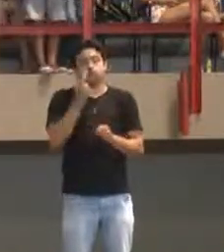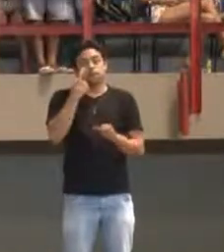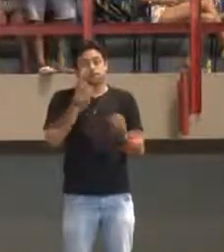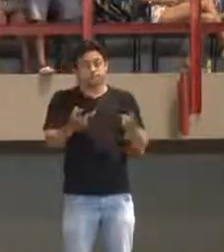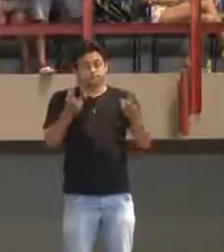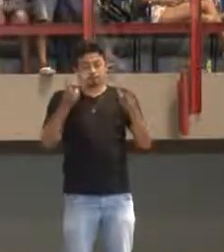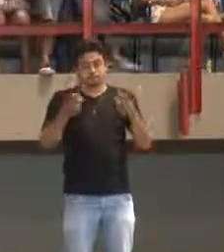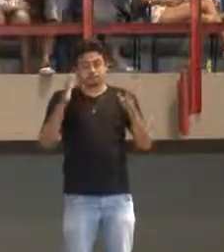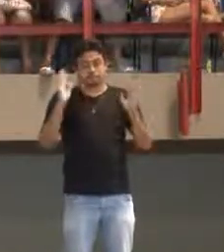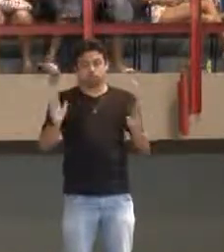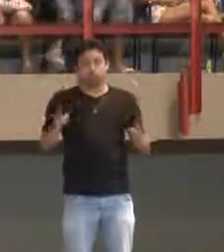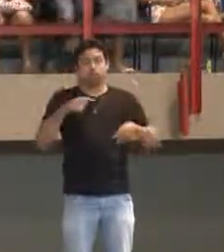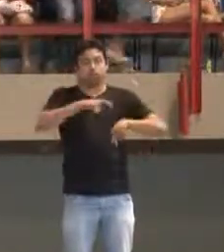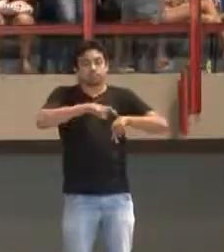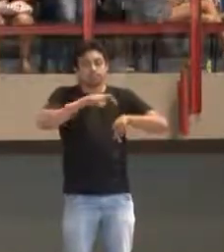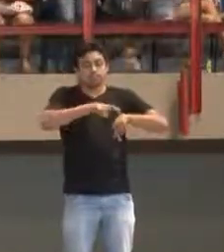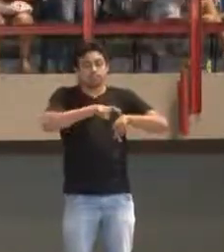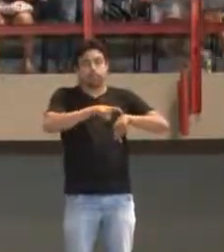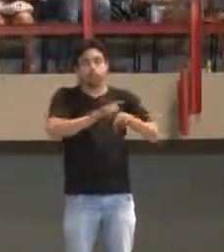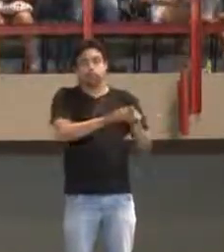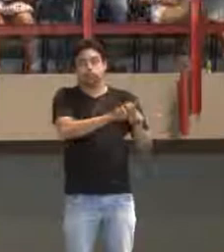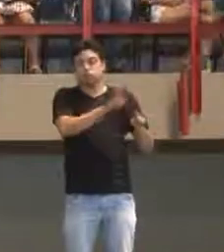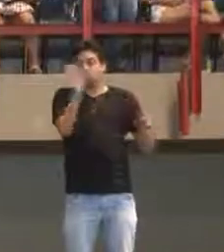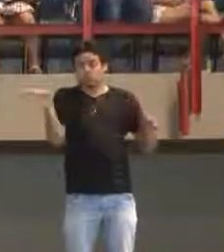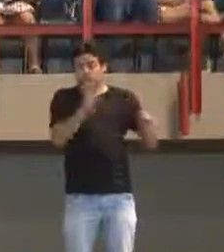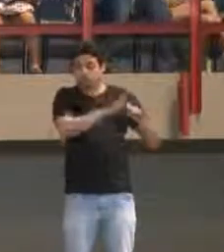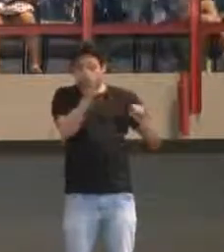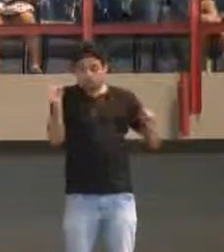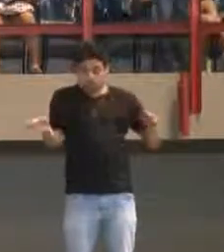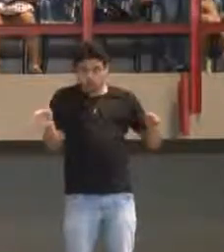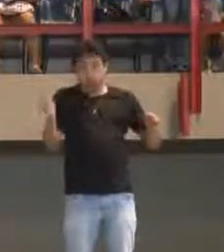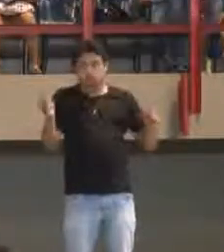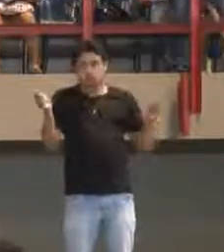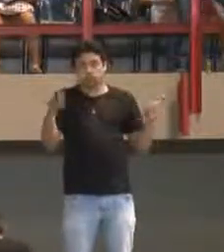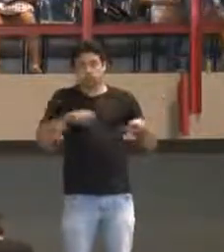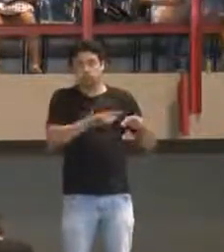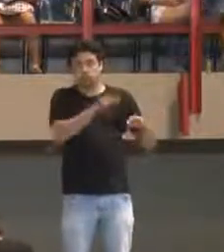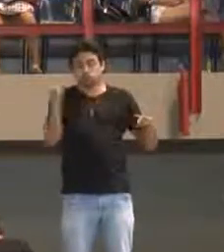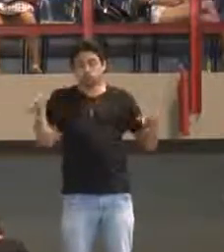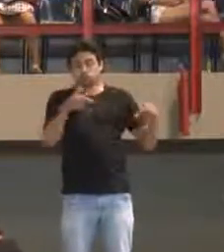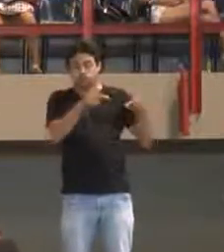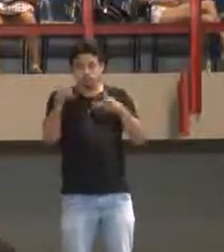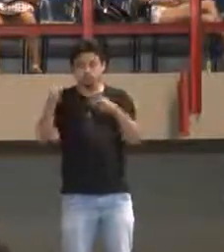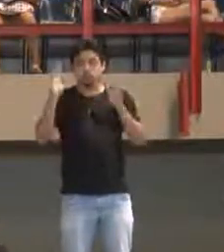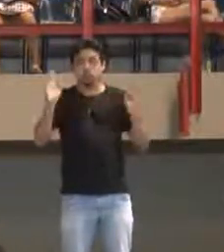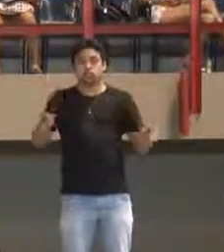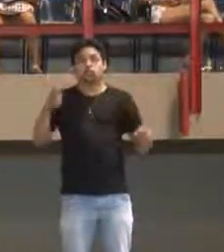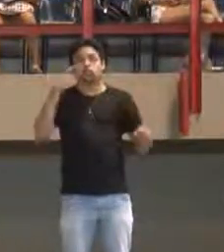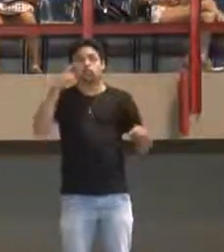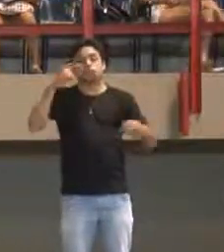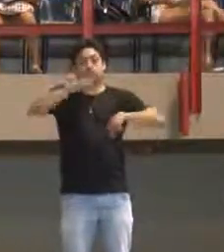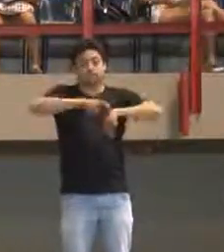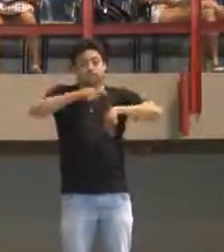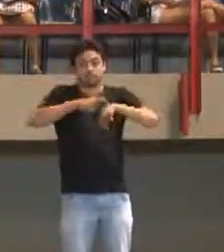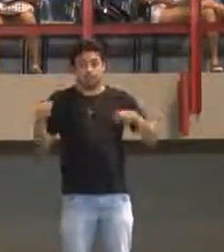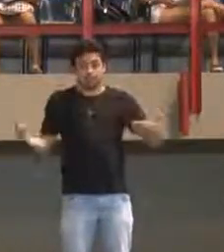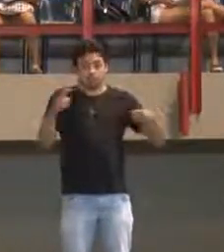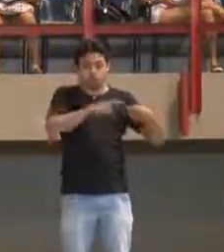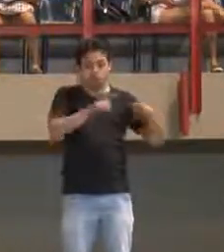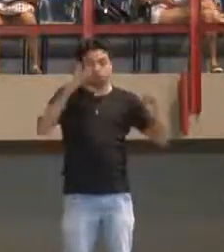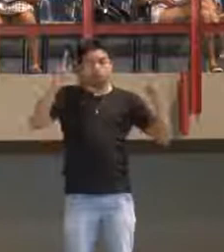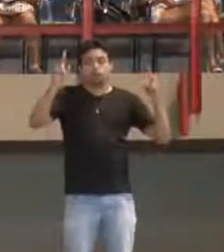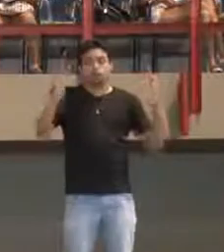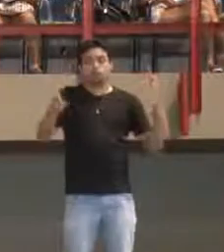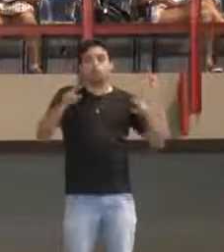levando-se em consideração apenas o tempo gasto pelos dois para ir trabalhar, já que o tempo gasto para voltar é o